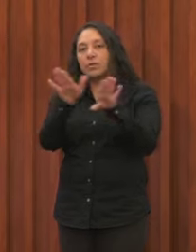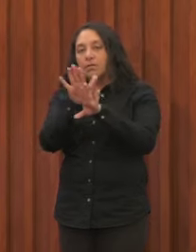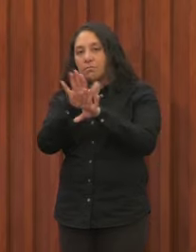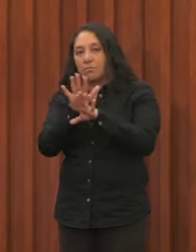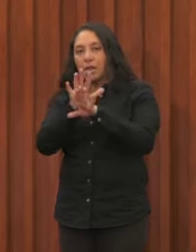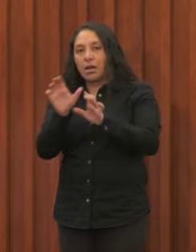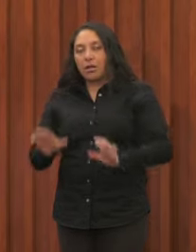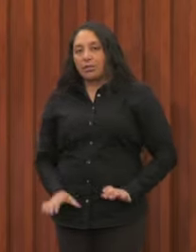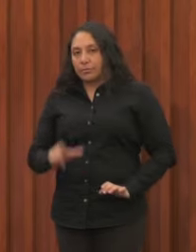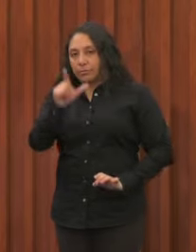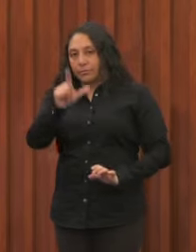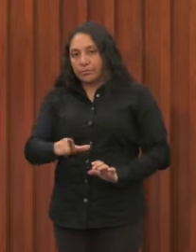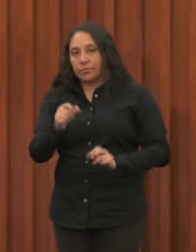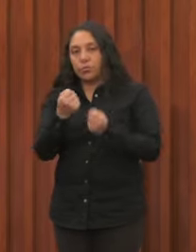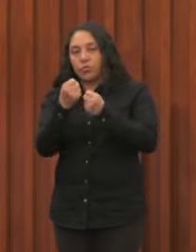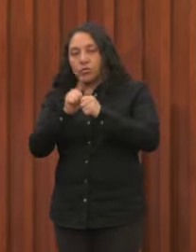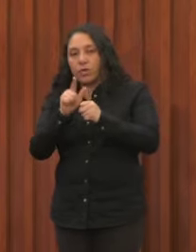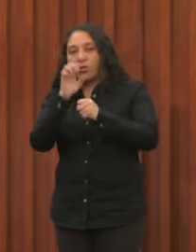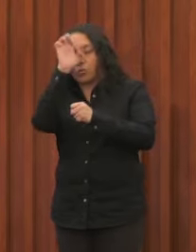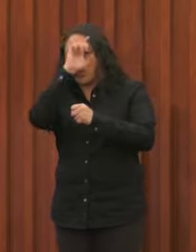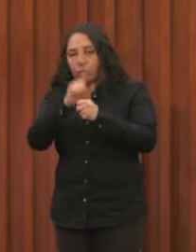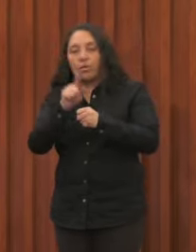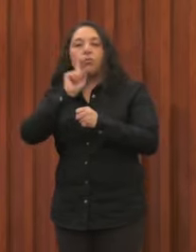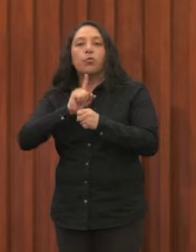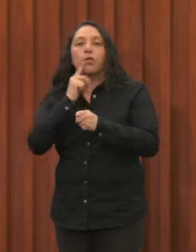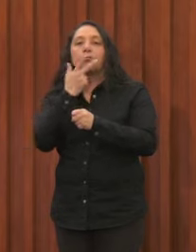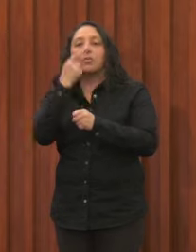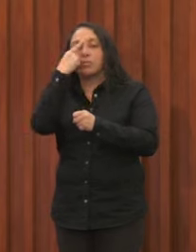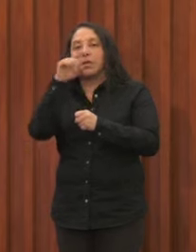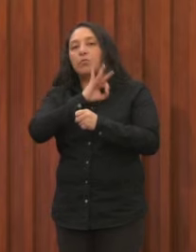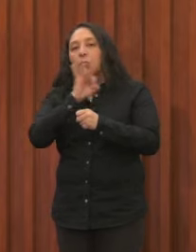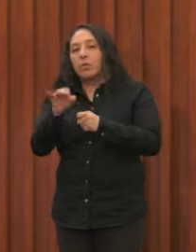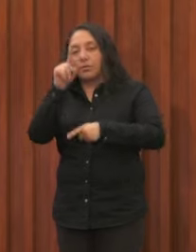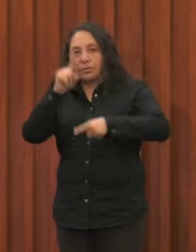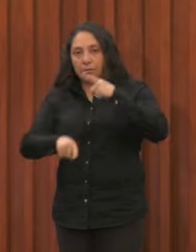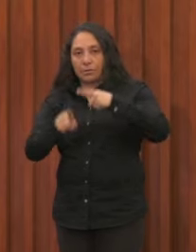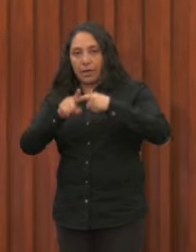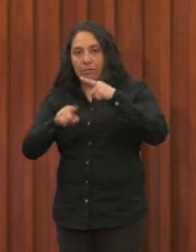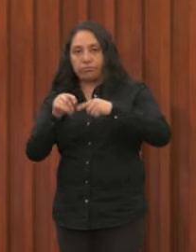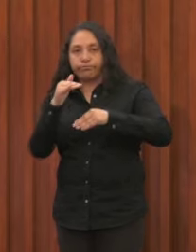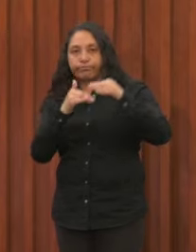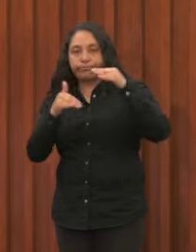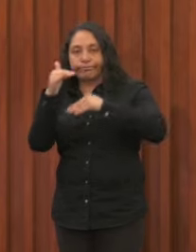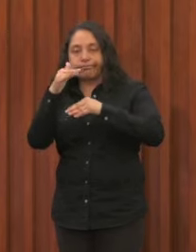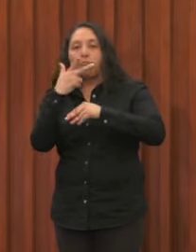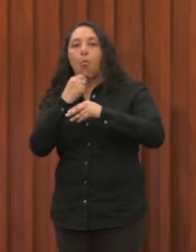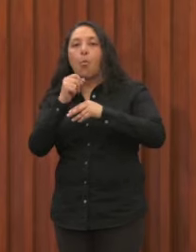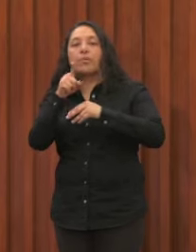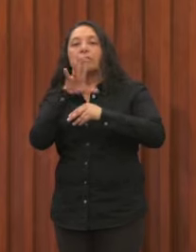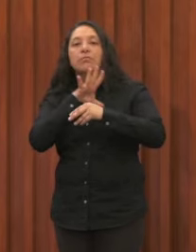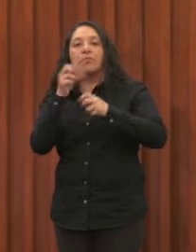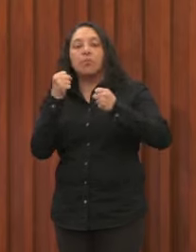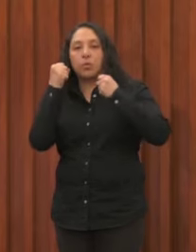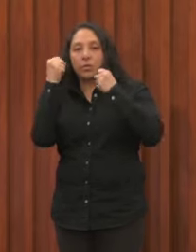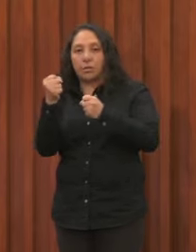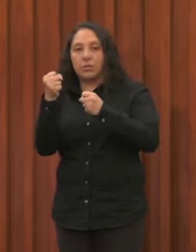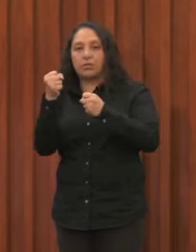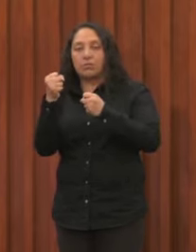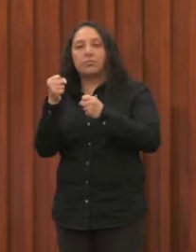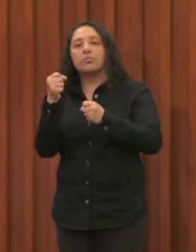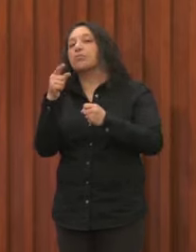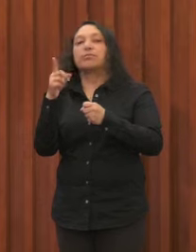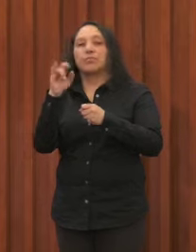socioculturales de mujeres y hombres para eliminar los estereotipos de género, promueven la autonomía y empoderamiento y